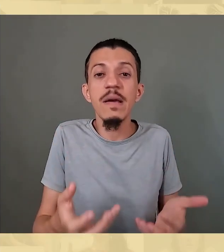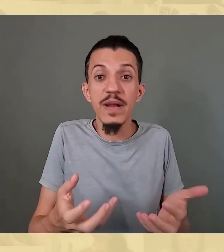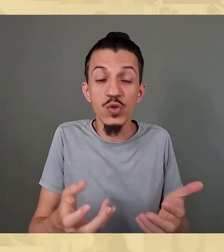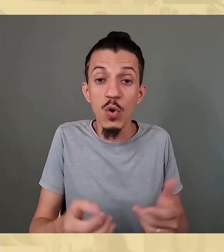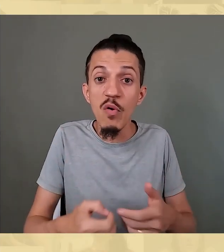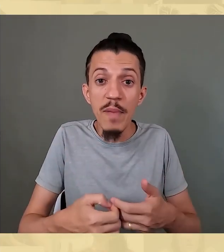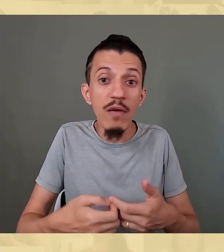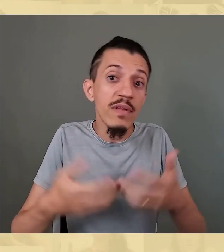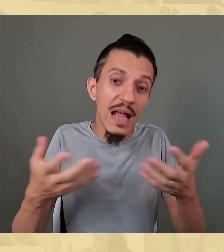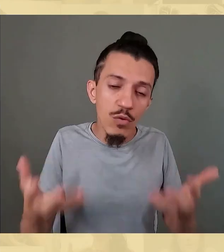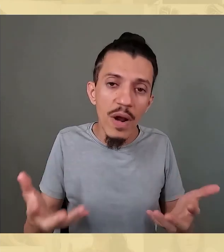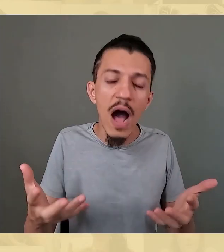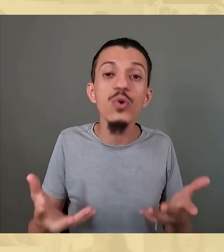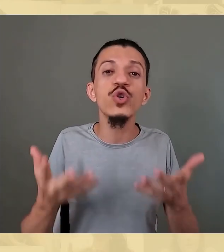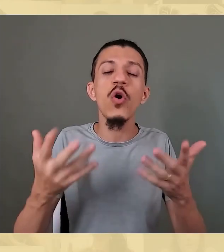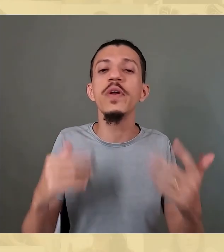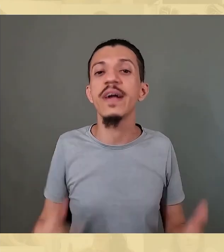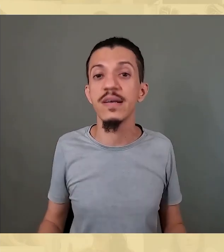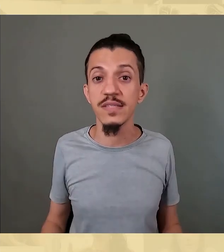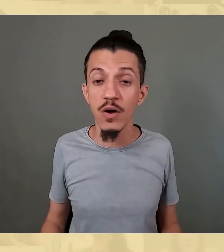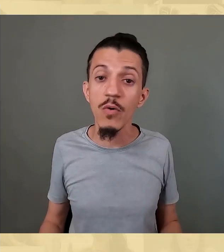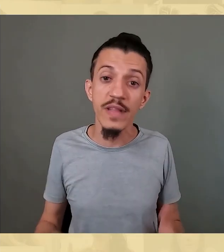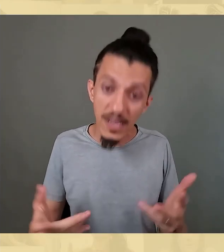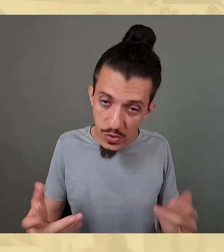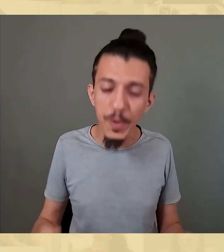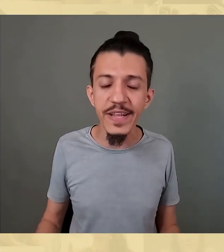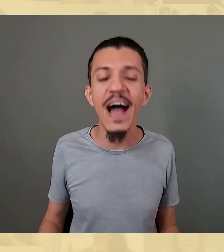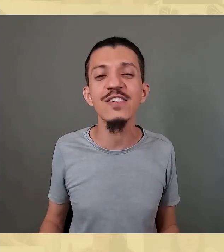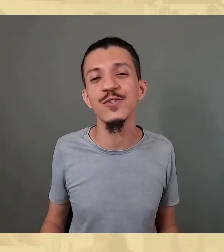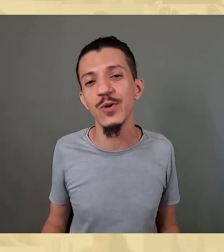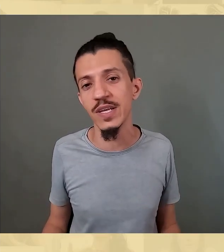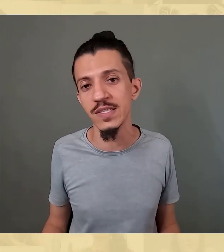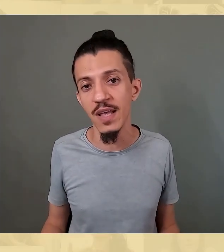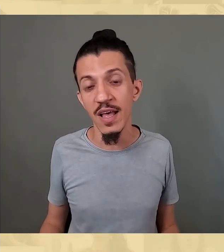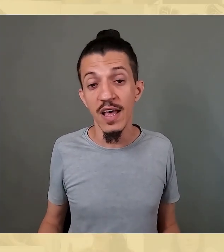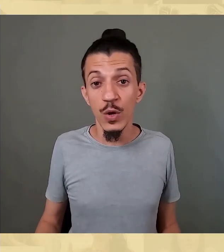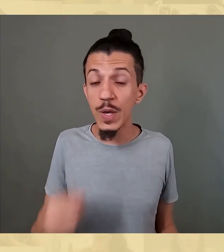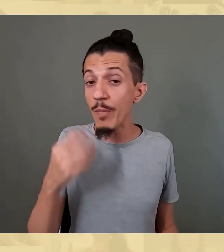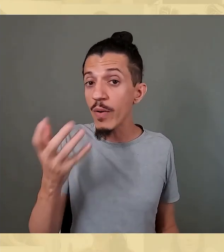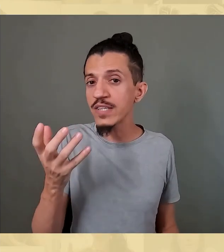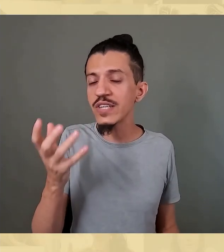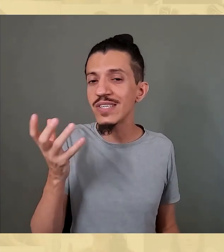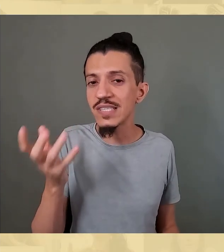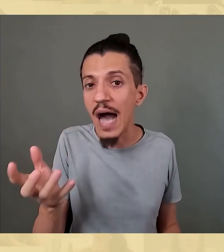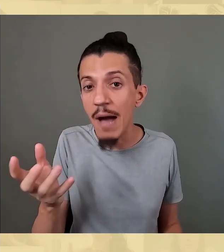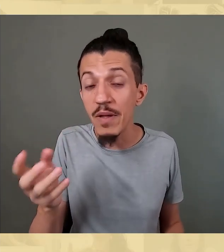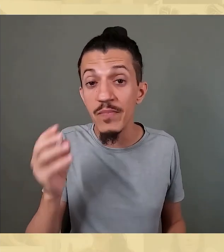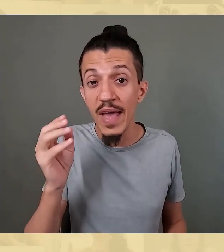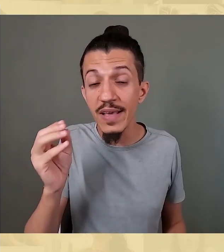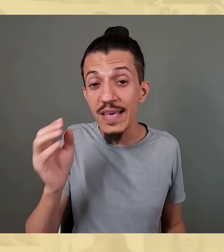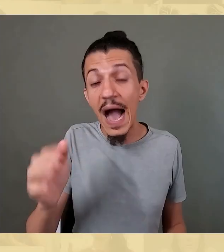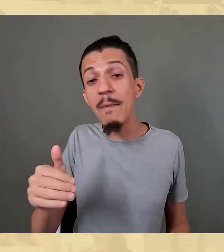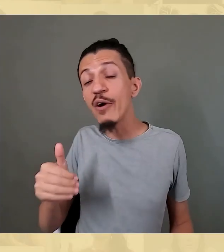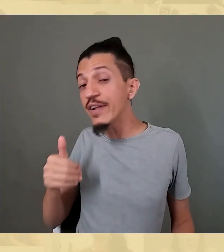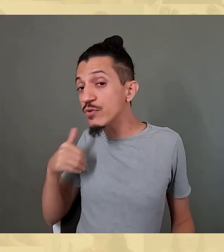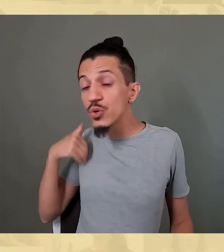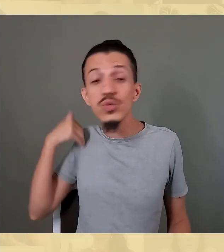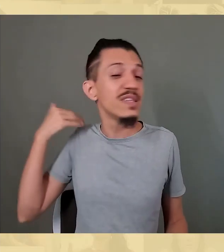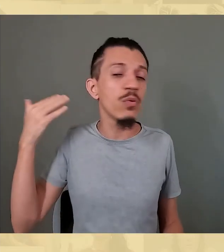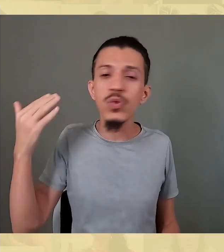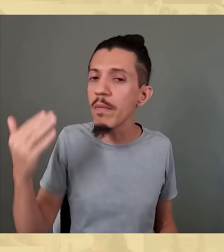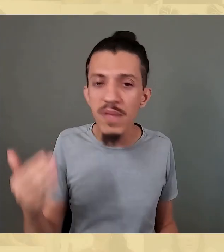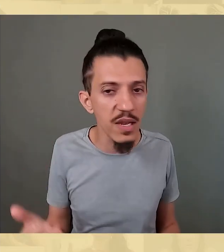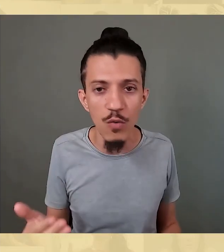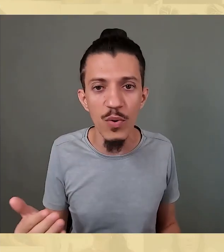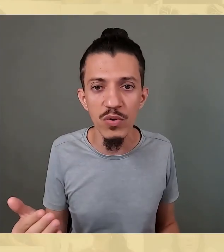a Libras como um meio natural de comunicação das comunidades surdas. E o que pouca gente sabe é que a maioria dos surdos